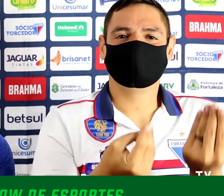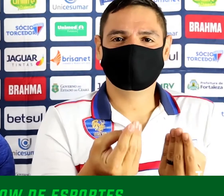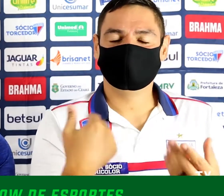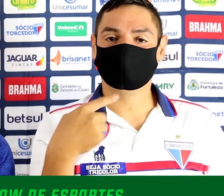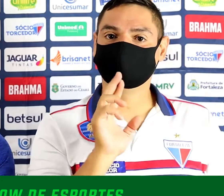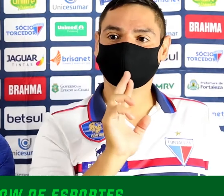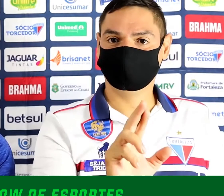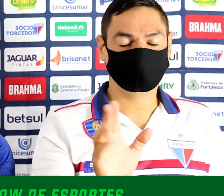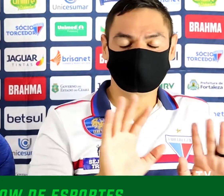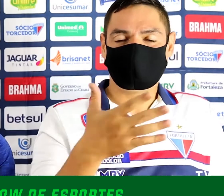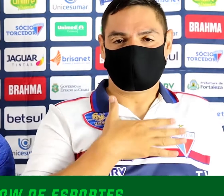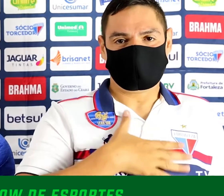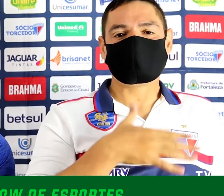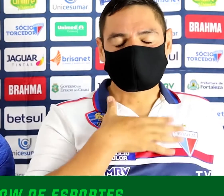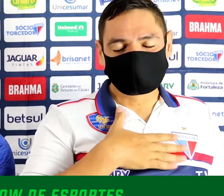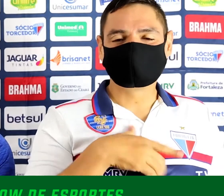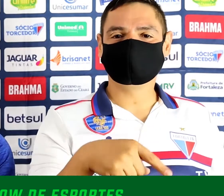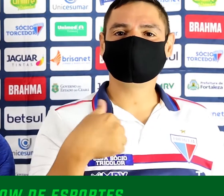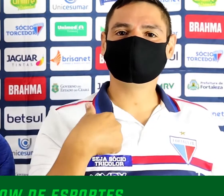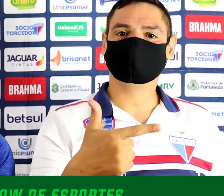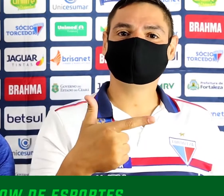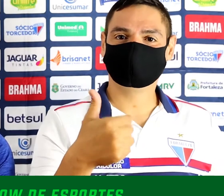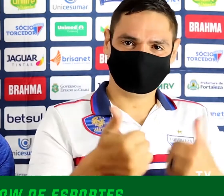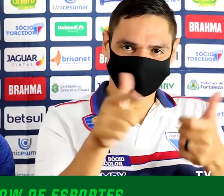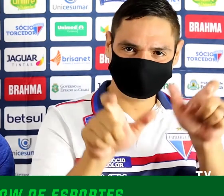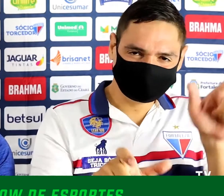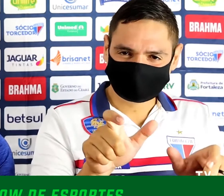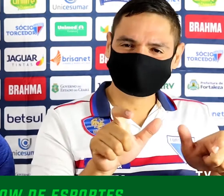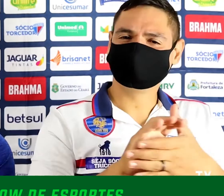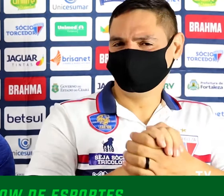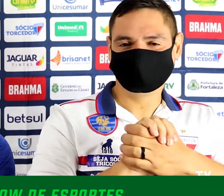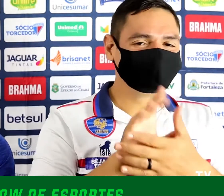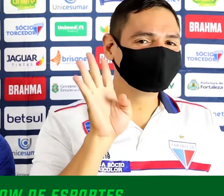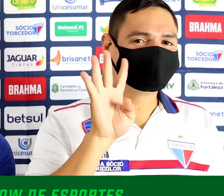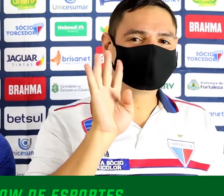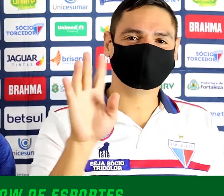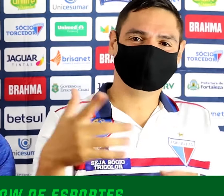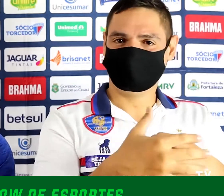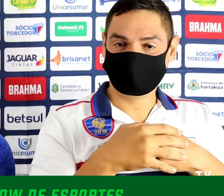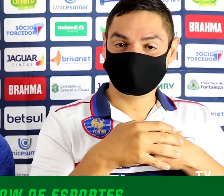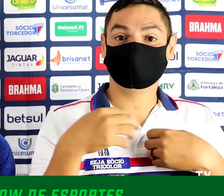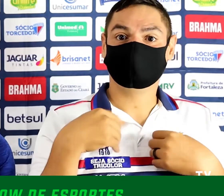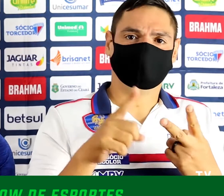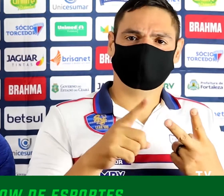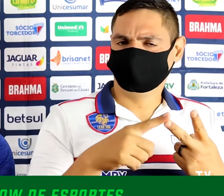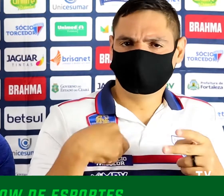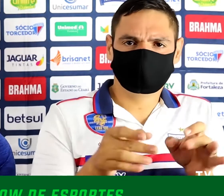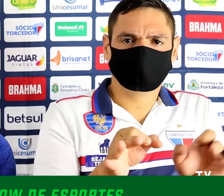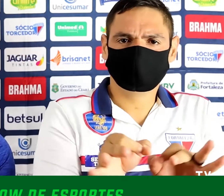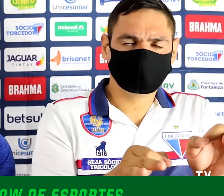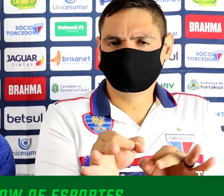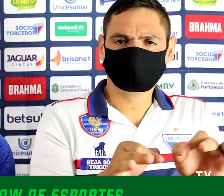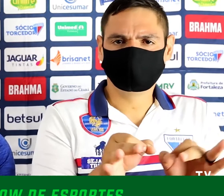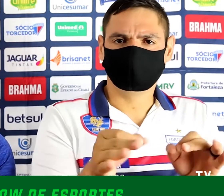Bem tranquilo, como eu falei, já estou me sentindo em casa, a galera me acolheu super bem. Sobre a parte tática, eu